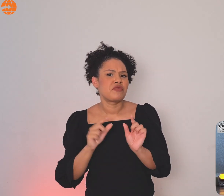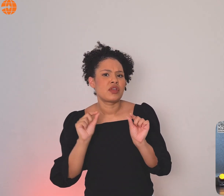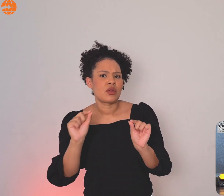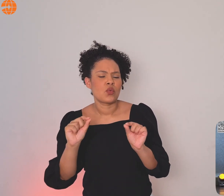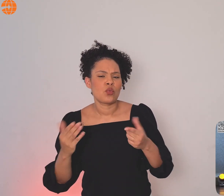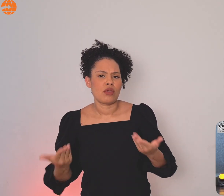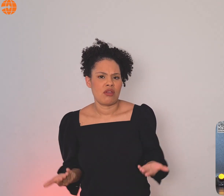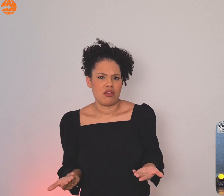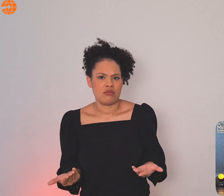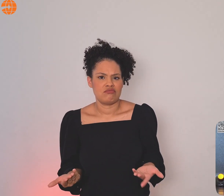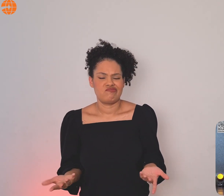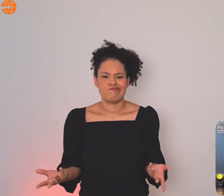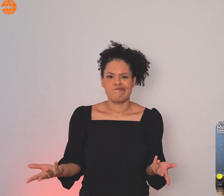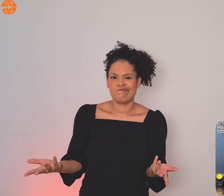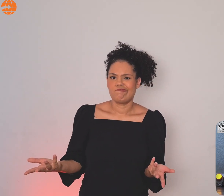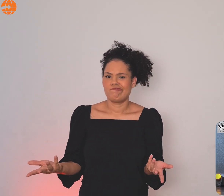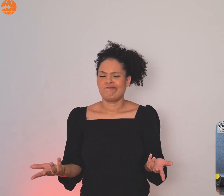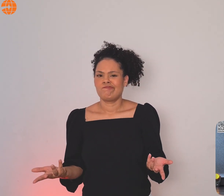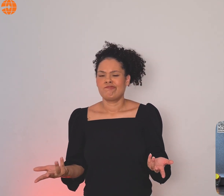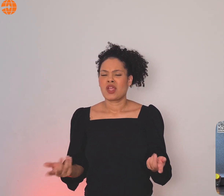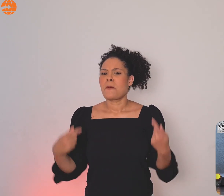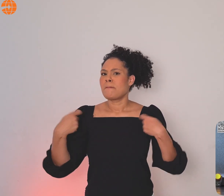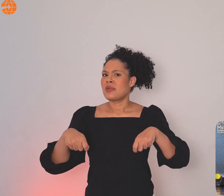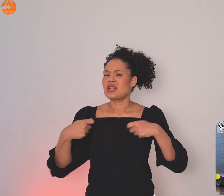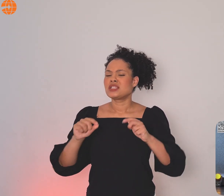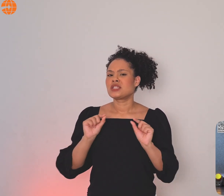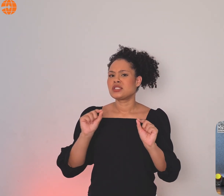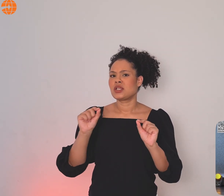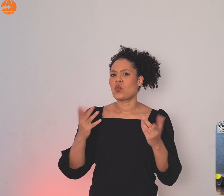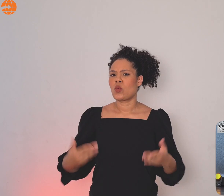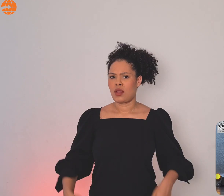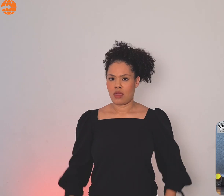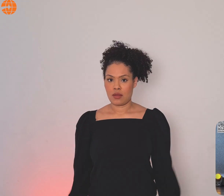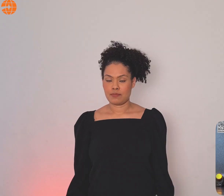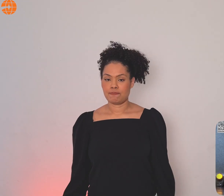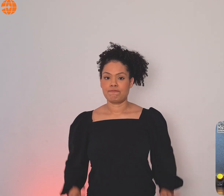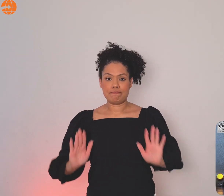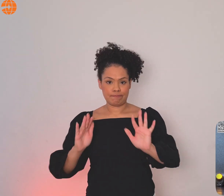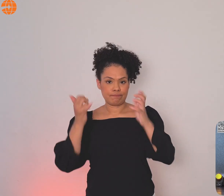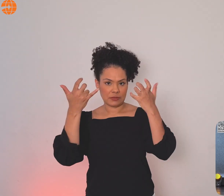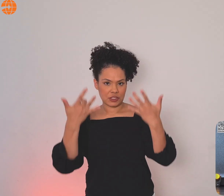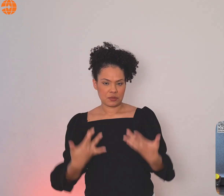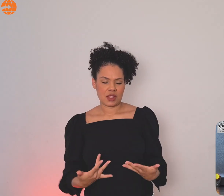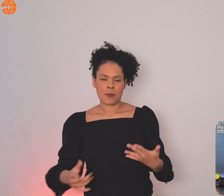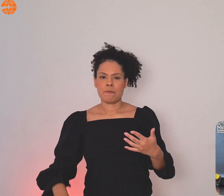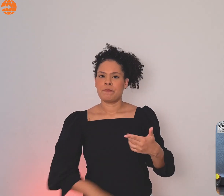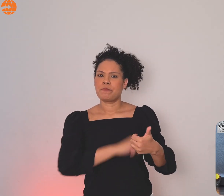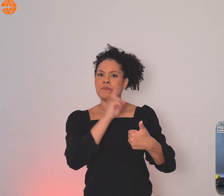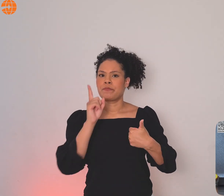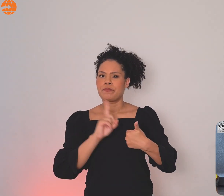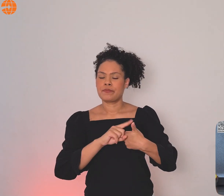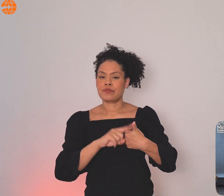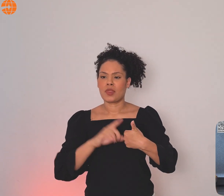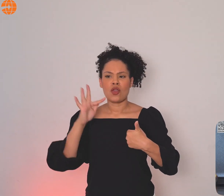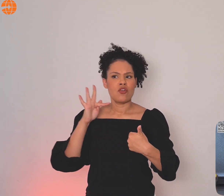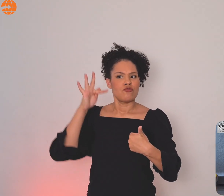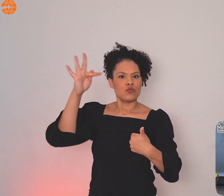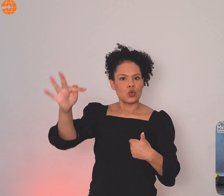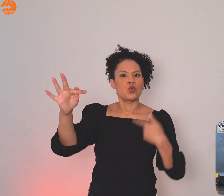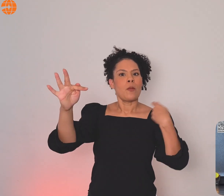Que características isso tem? Primeiro, avançar é nosso